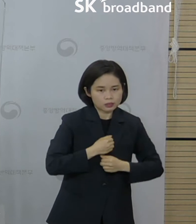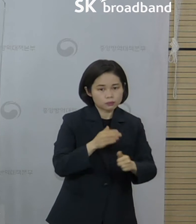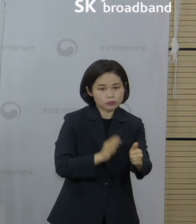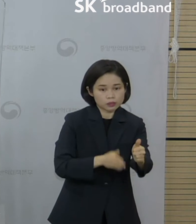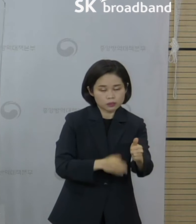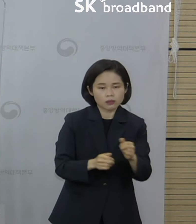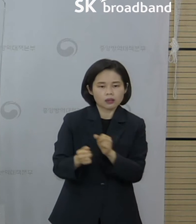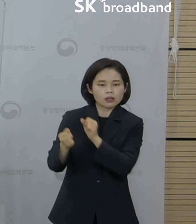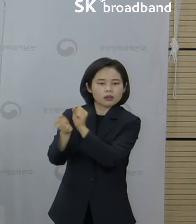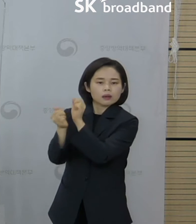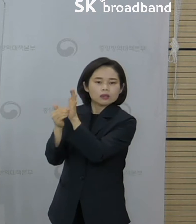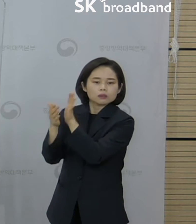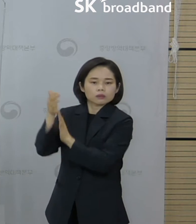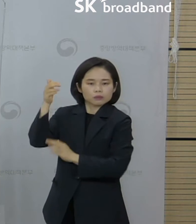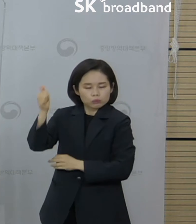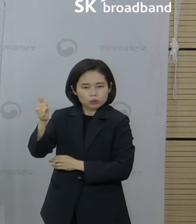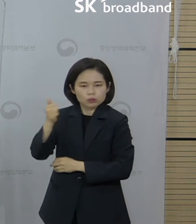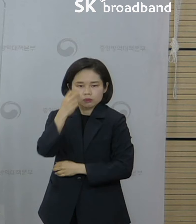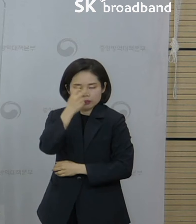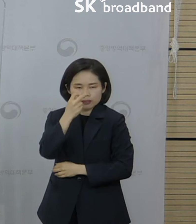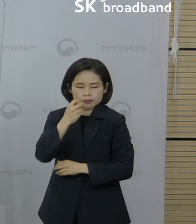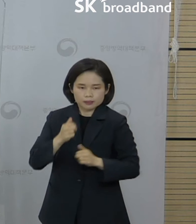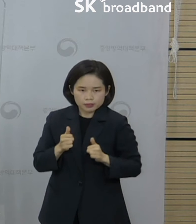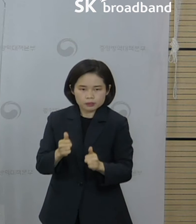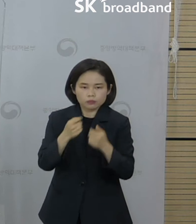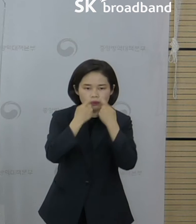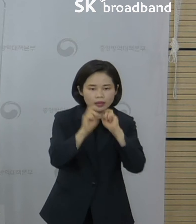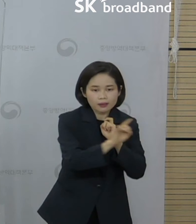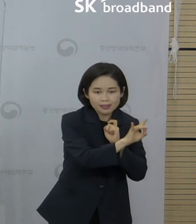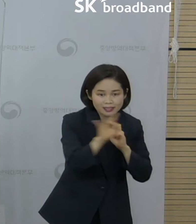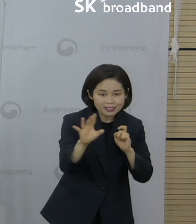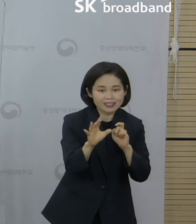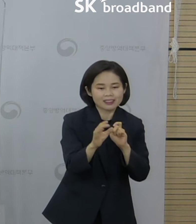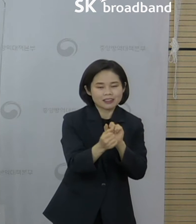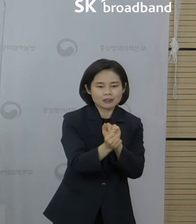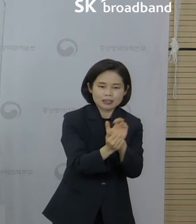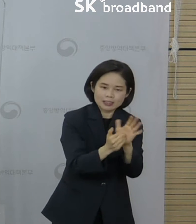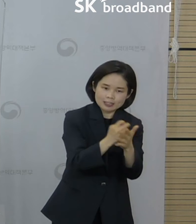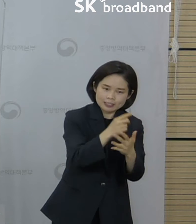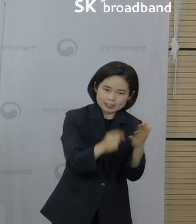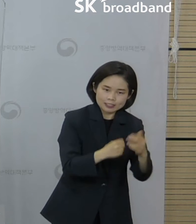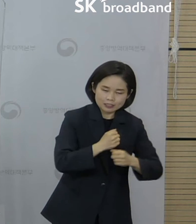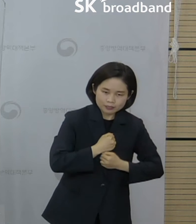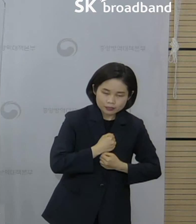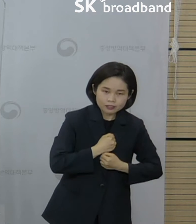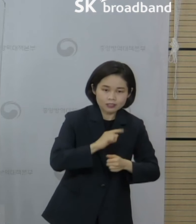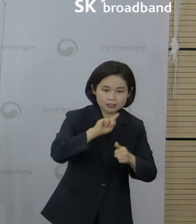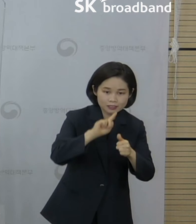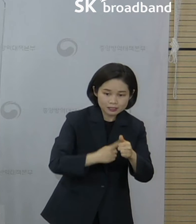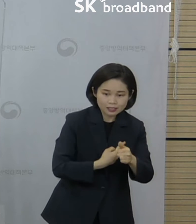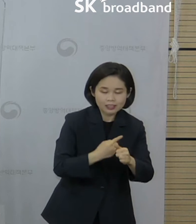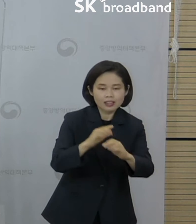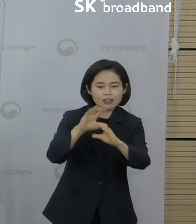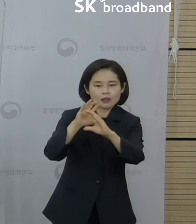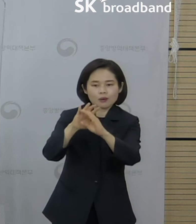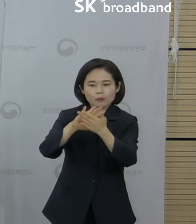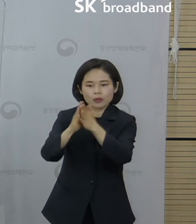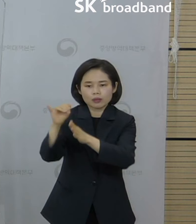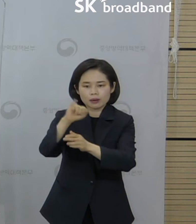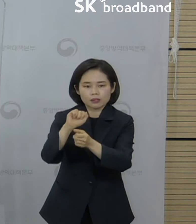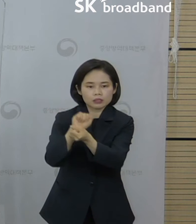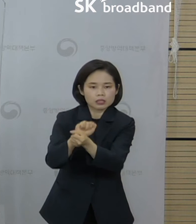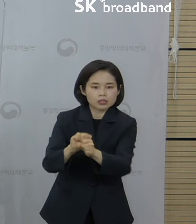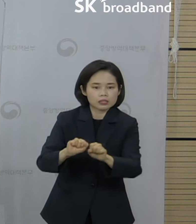책임에 기반한 거리 두기를 더욱 강화하면서 변이 바이러스의 유입과 전파를 막는 데 최선의